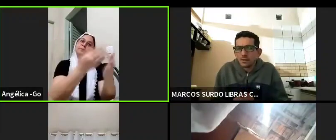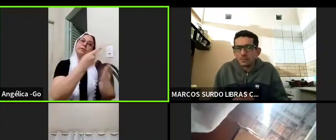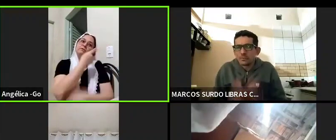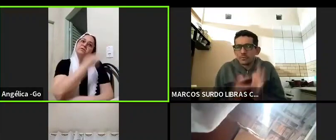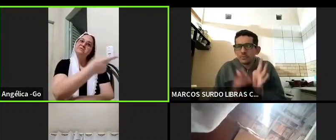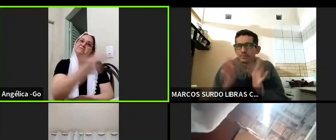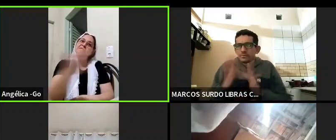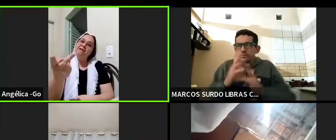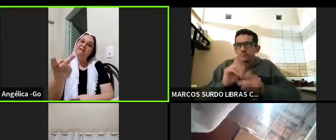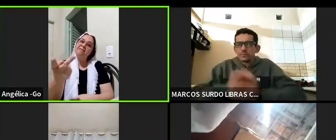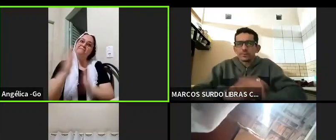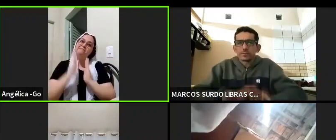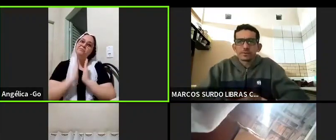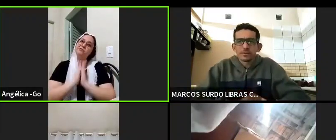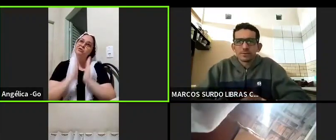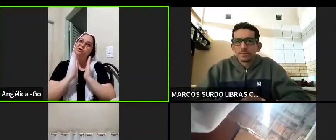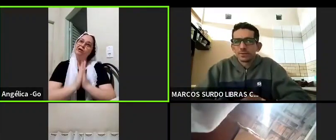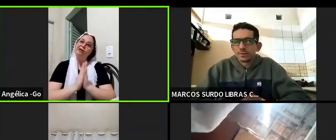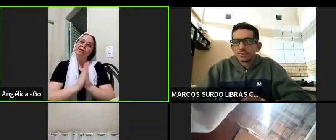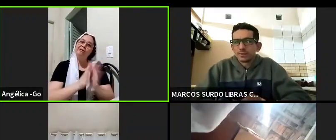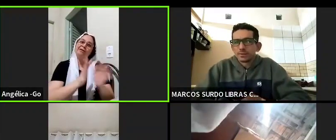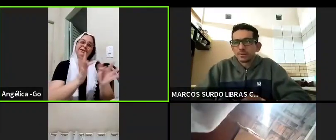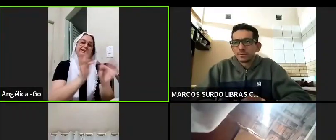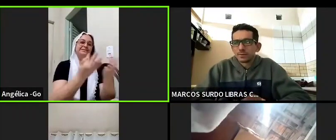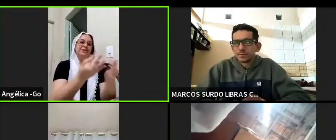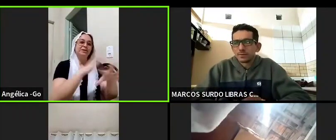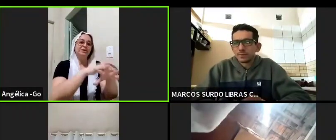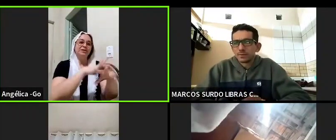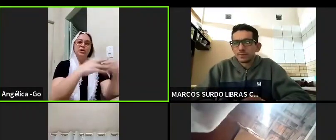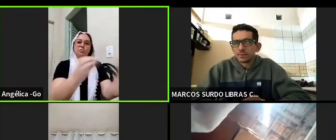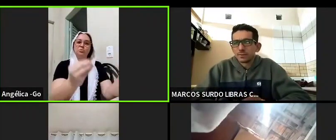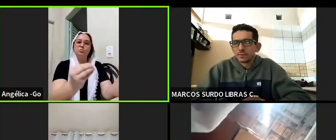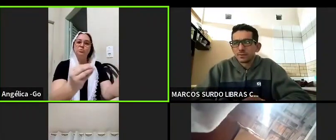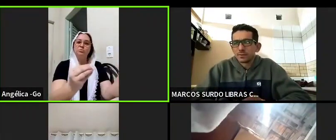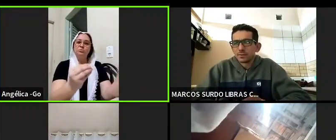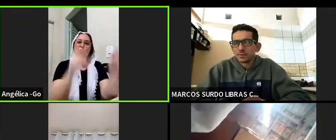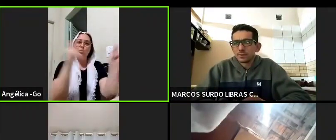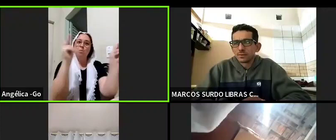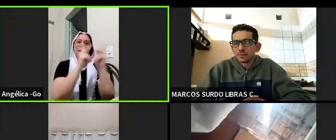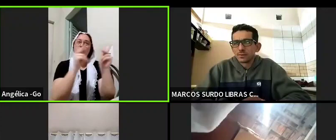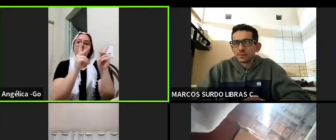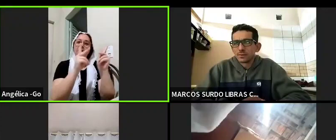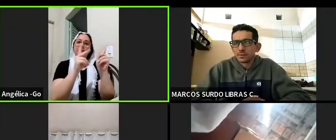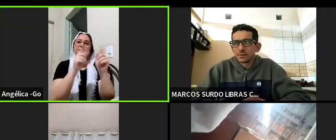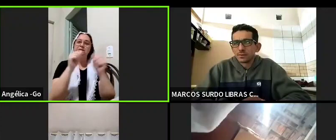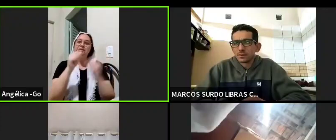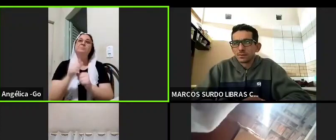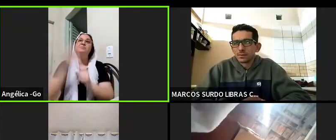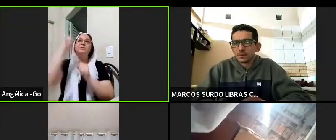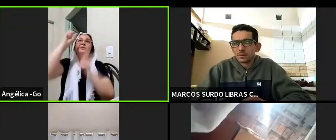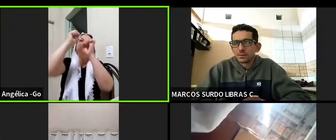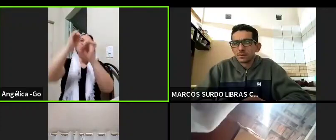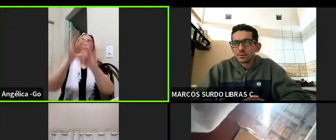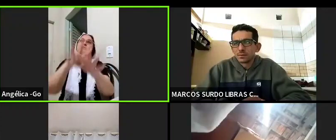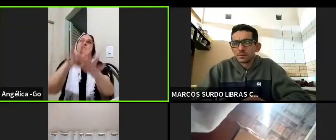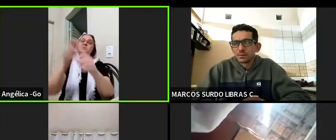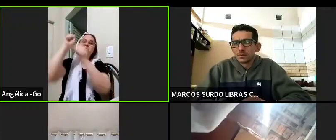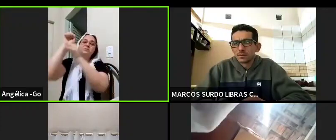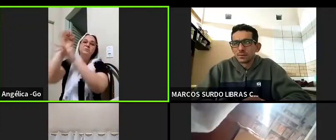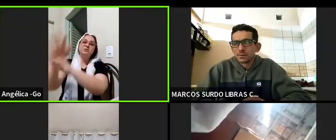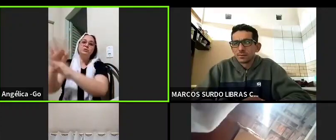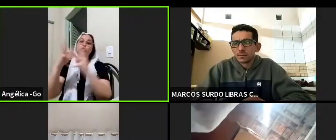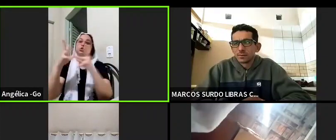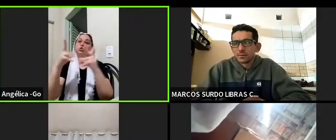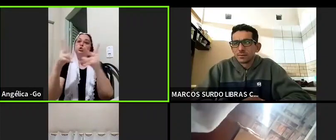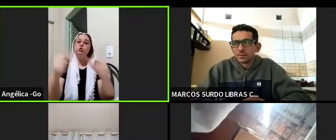Meu Deus do céu, que palavra Deus manda hoje. E você tem falado consigo mesmo.